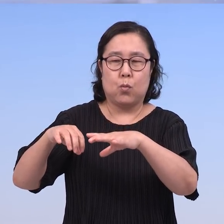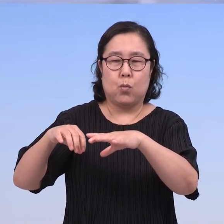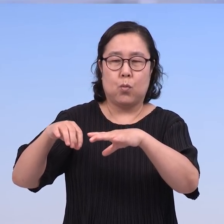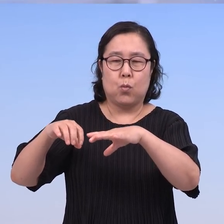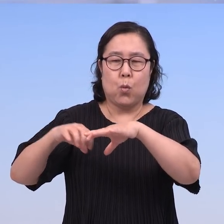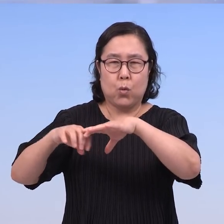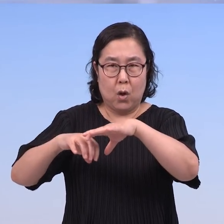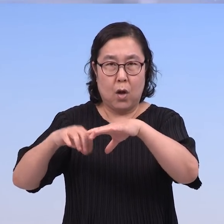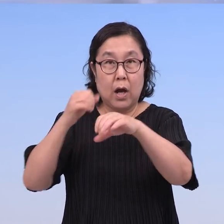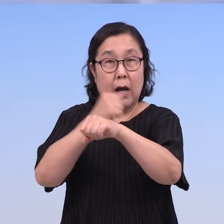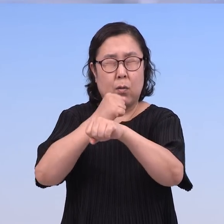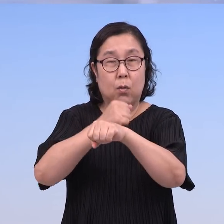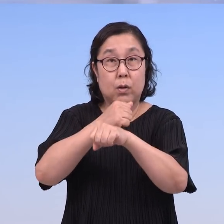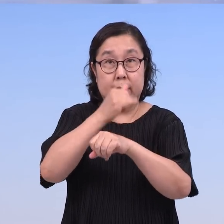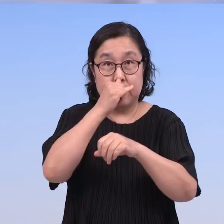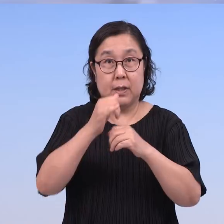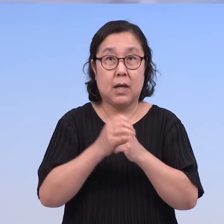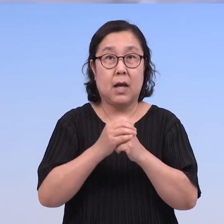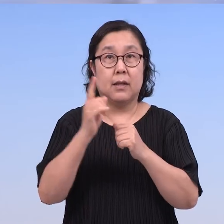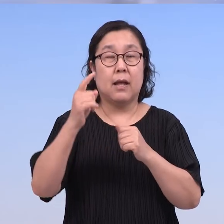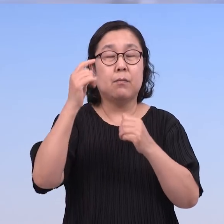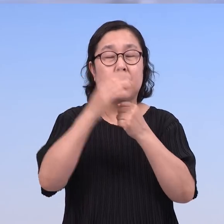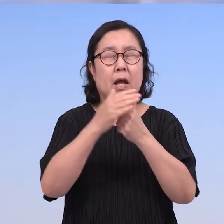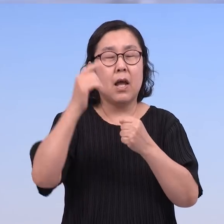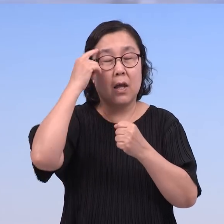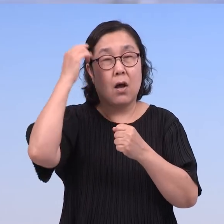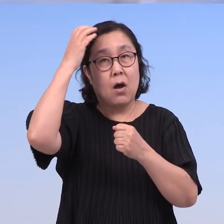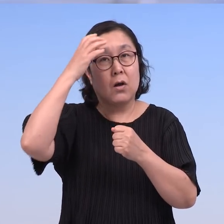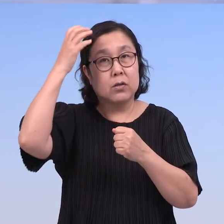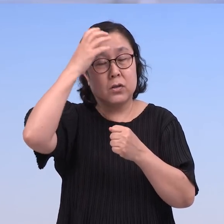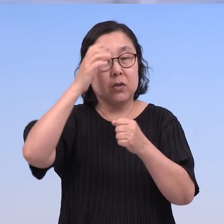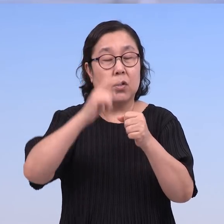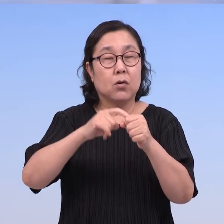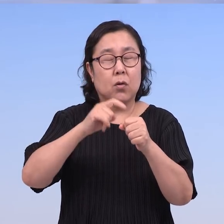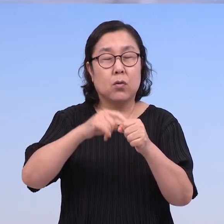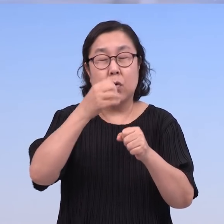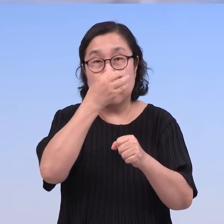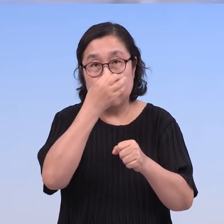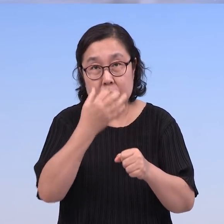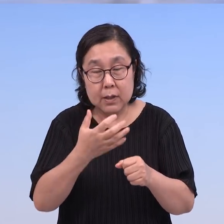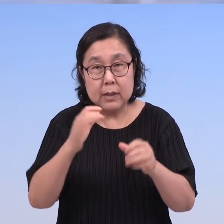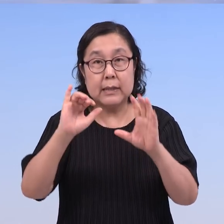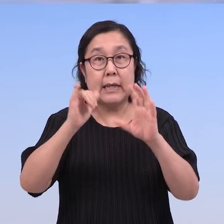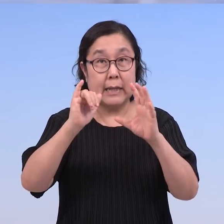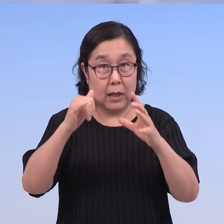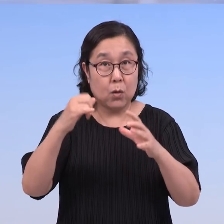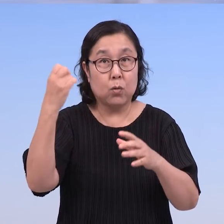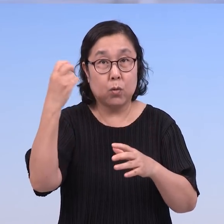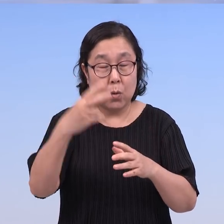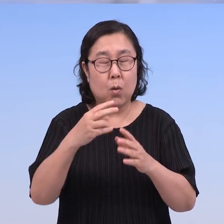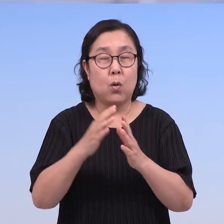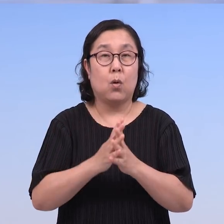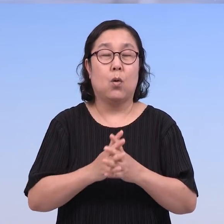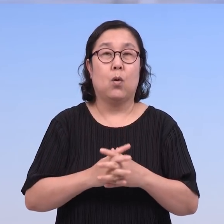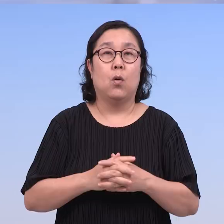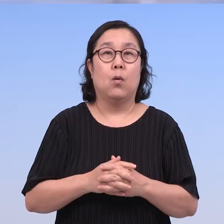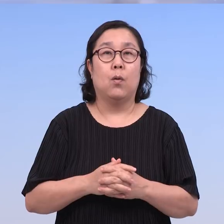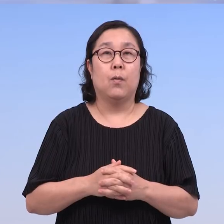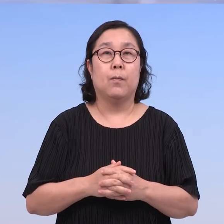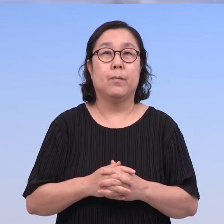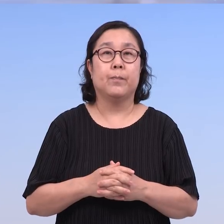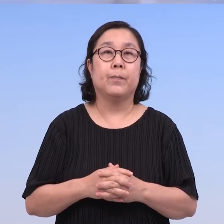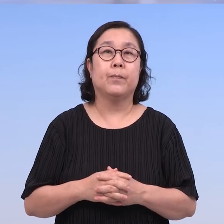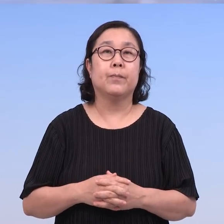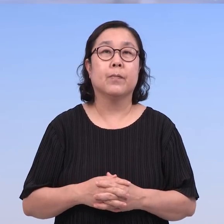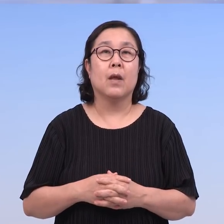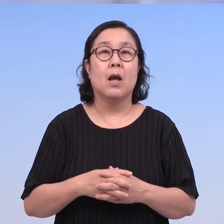이런 이야기입니다. 이렇게 영적으로도 너무나 힘든 세상일 뿐만 아니라 또 한 가지,